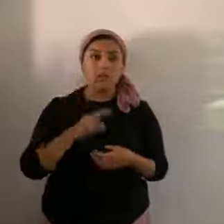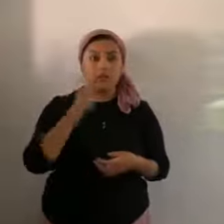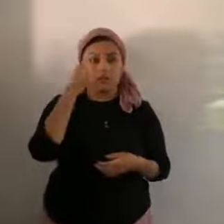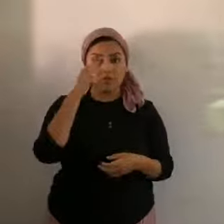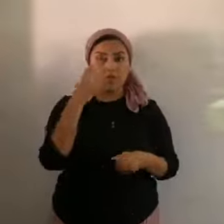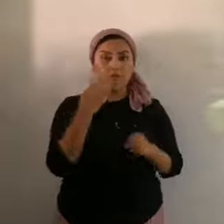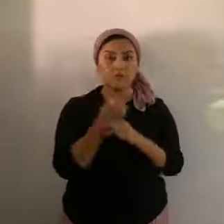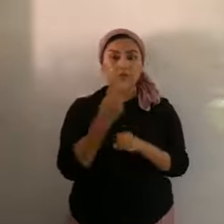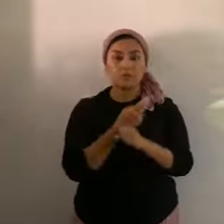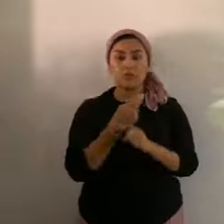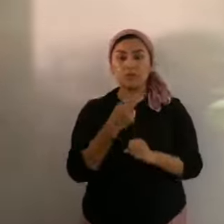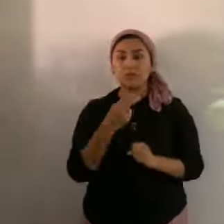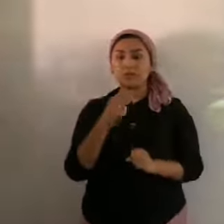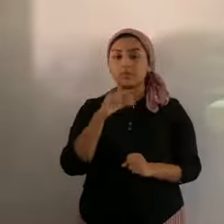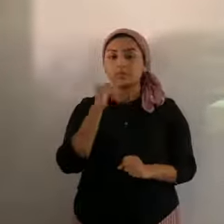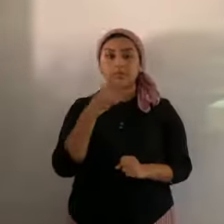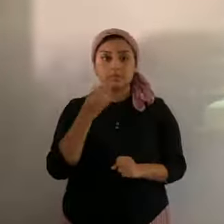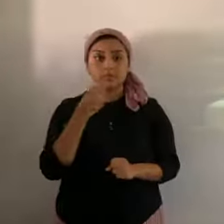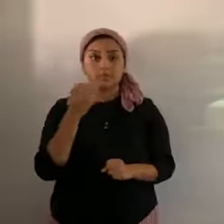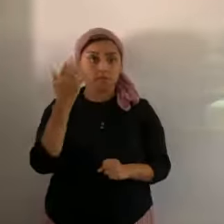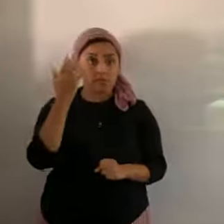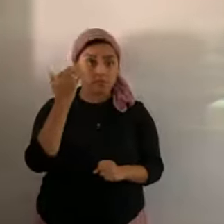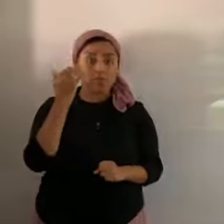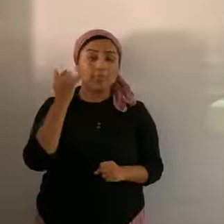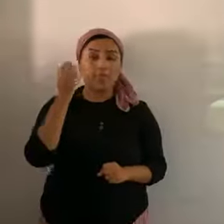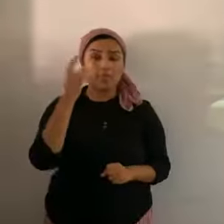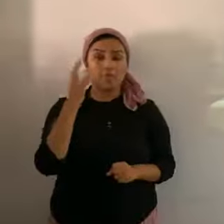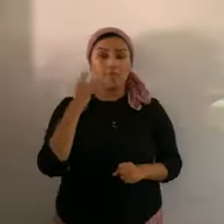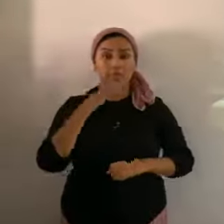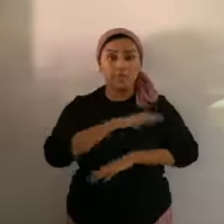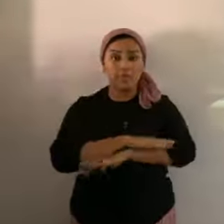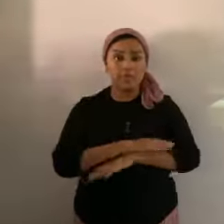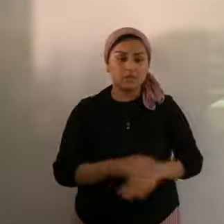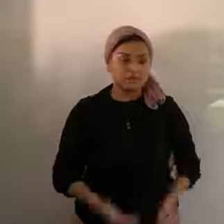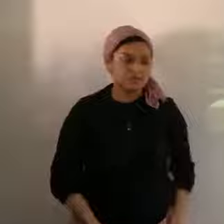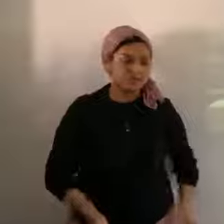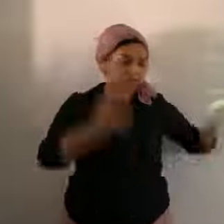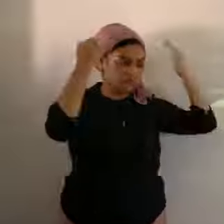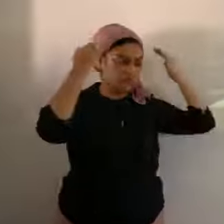los gentiles. Por eso volcó las mesas.